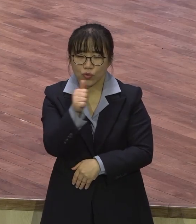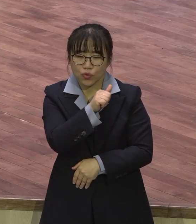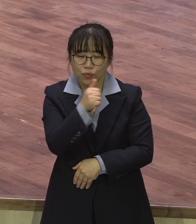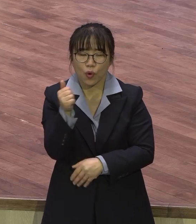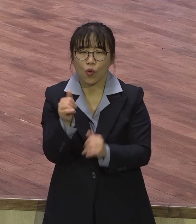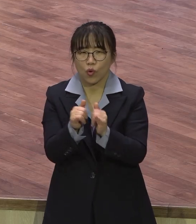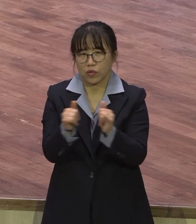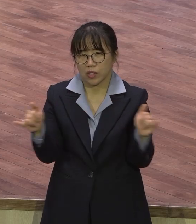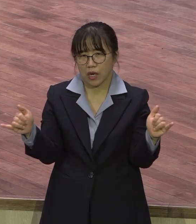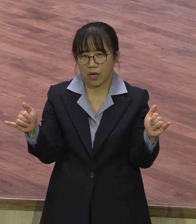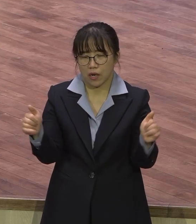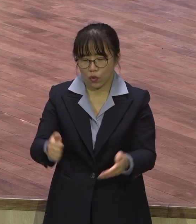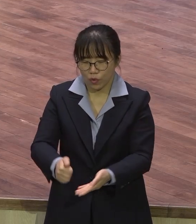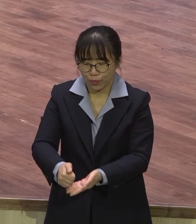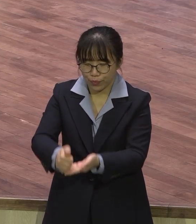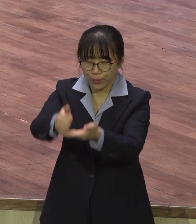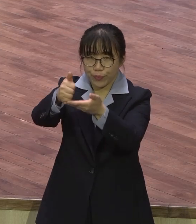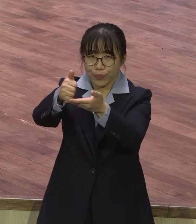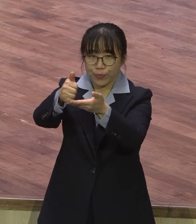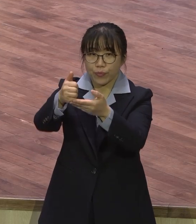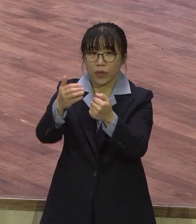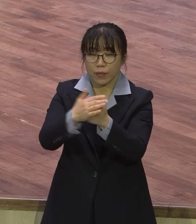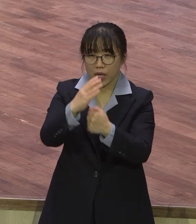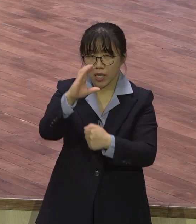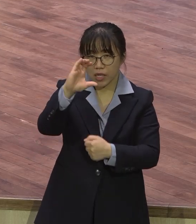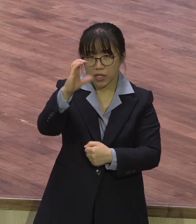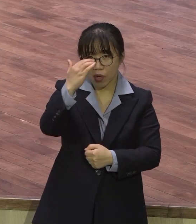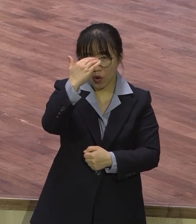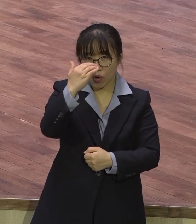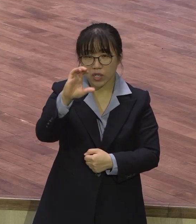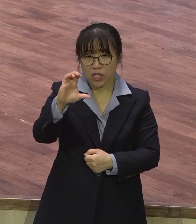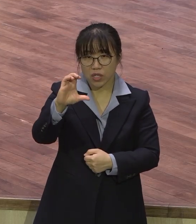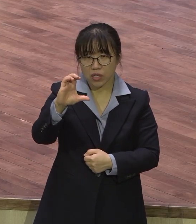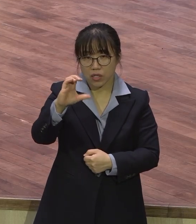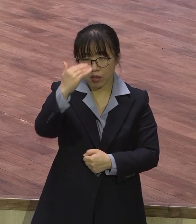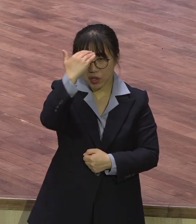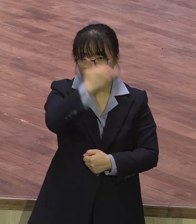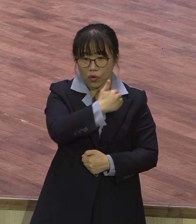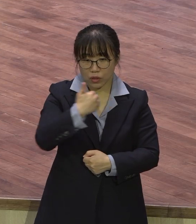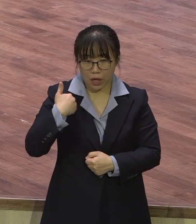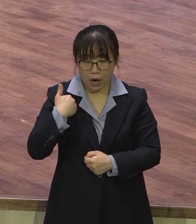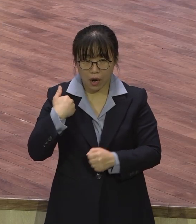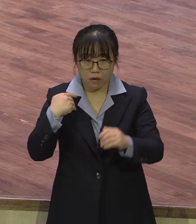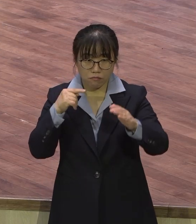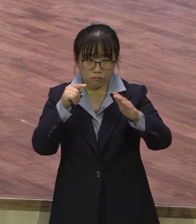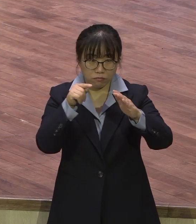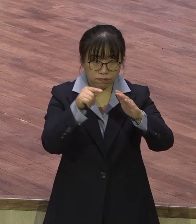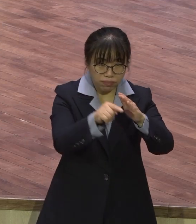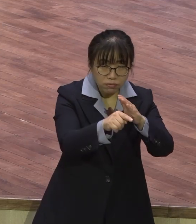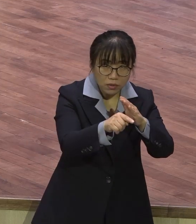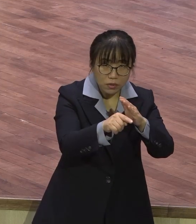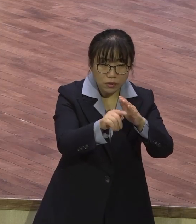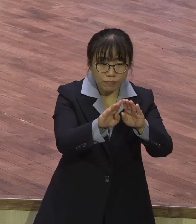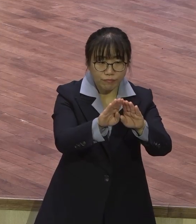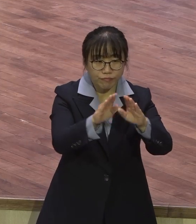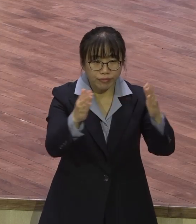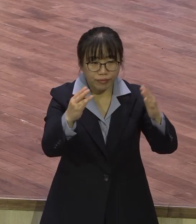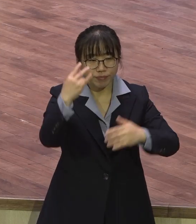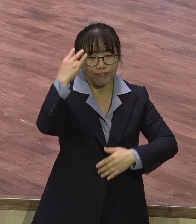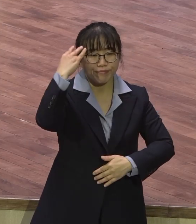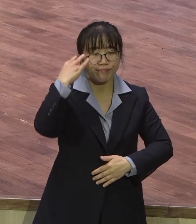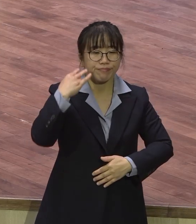인간 마리아를 그래서 성당에 들어가면 제일 먼저 마리아부터 서있습니다 입구에 마리아 형상부터 우상을 딱